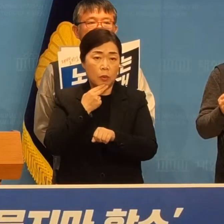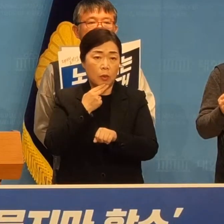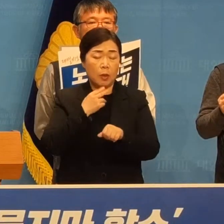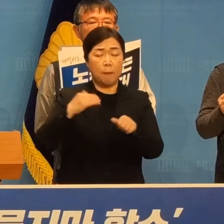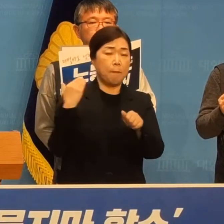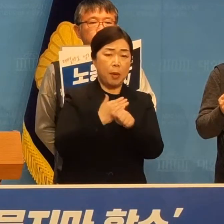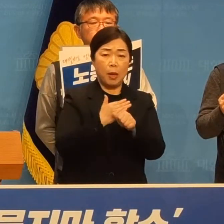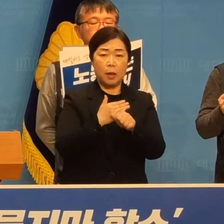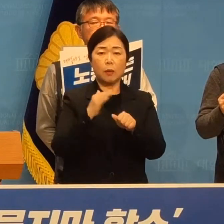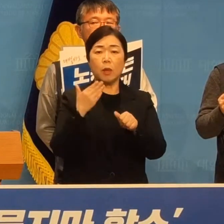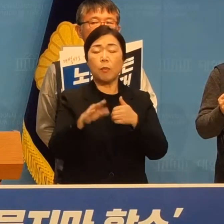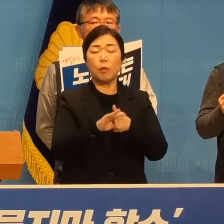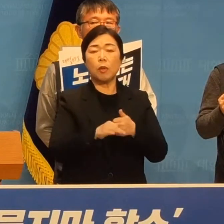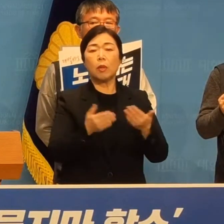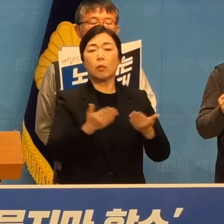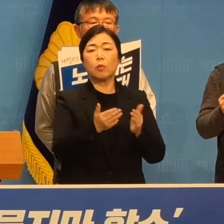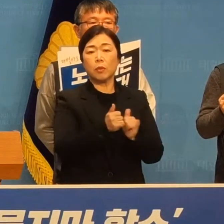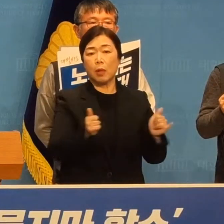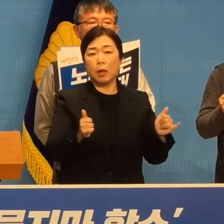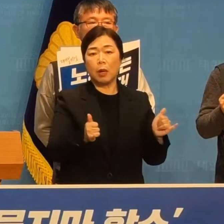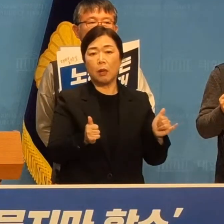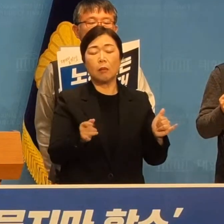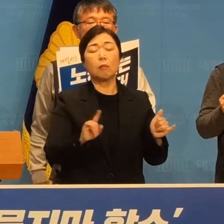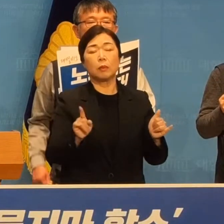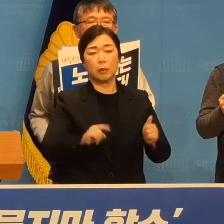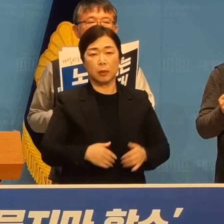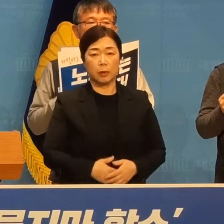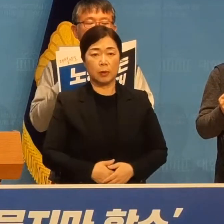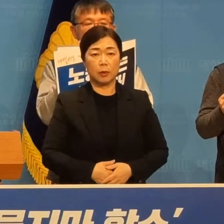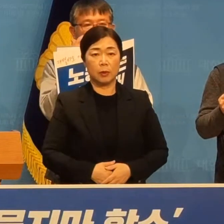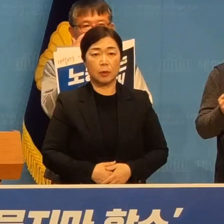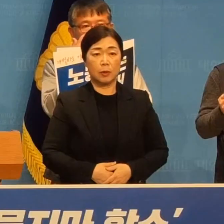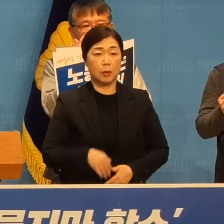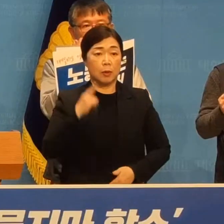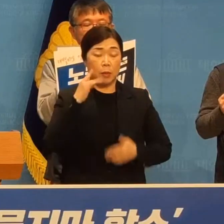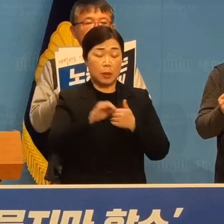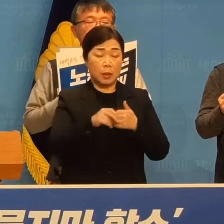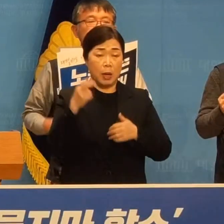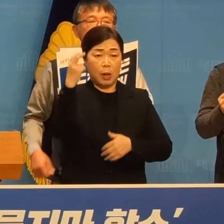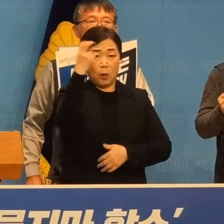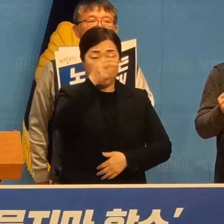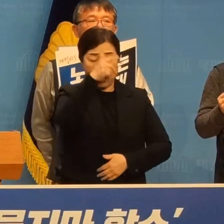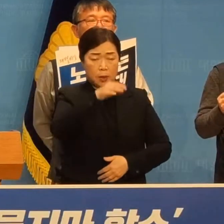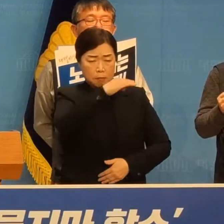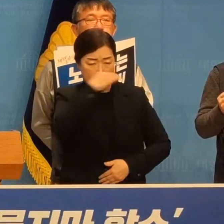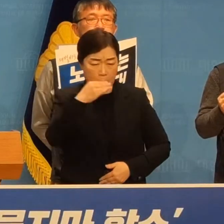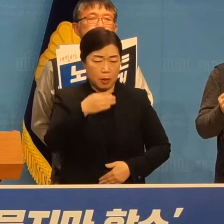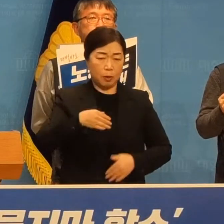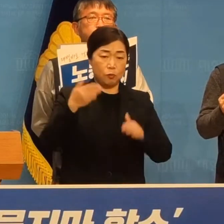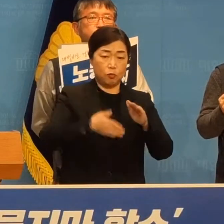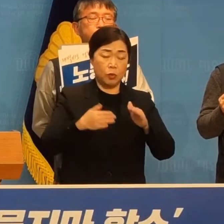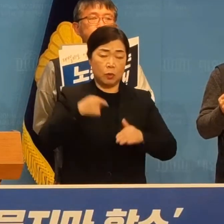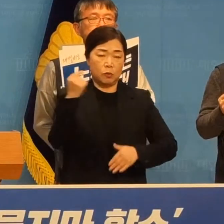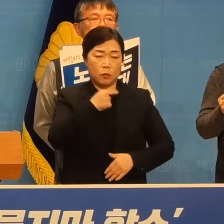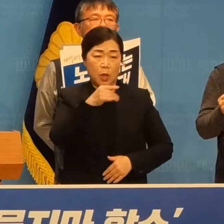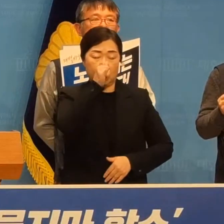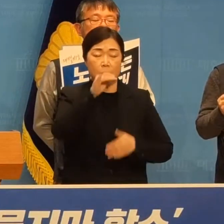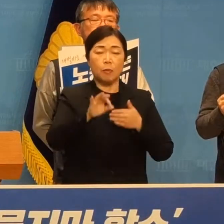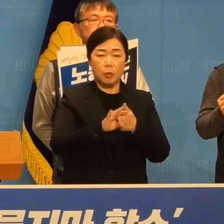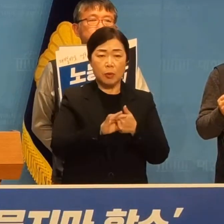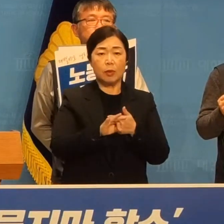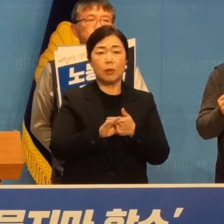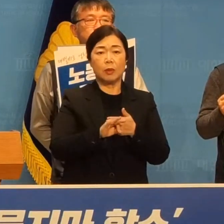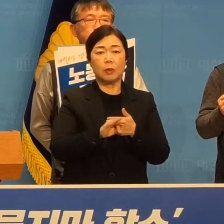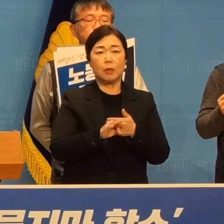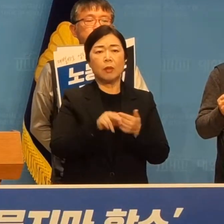이 비정규직 노동자들의 고통은 아마 없었을 겁니다. 지금이라도 제대로 수사해서 엄정하게 처벌해야